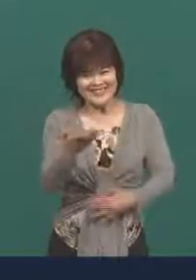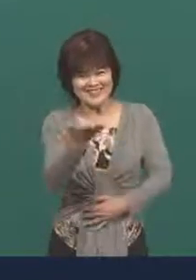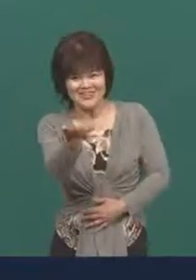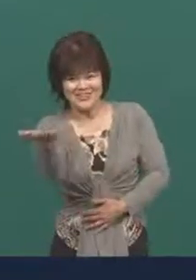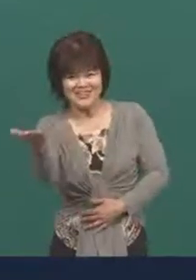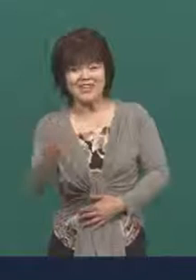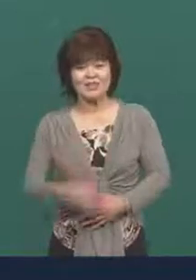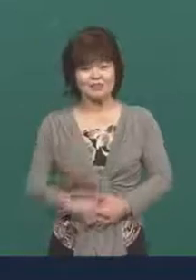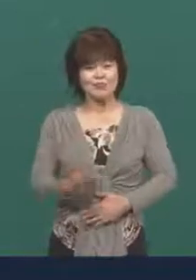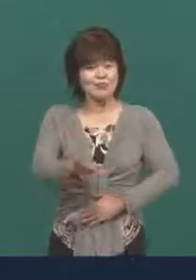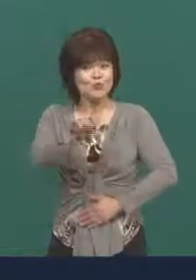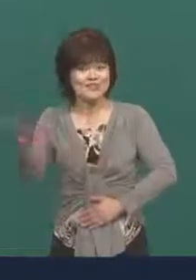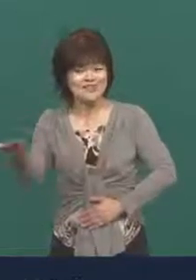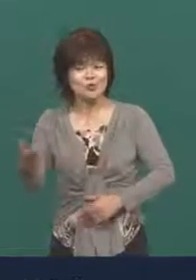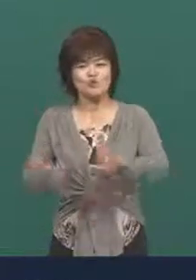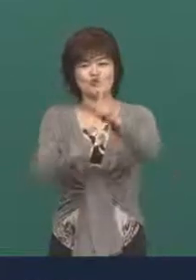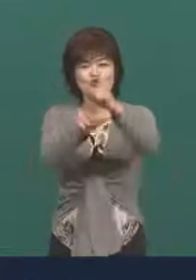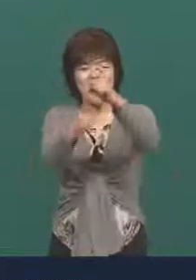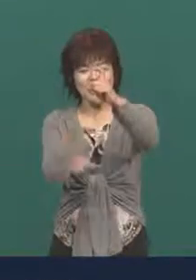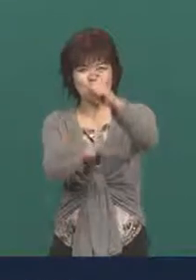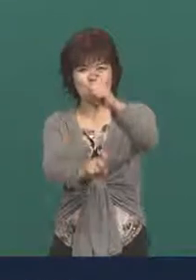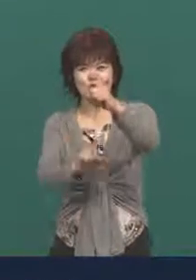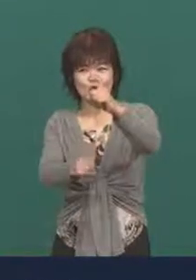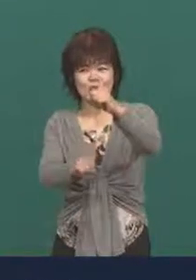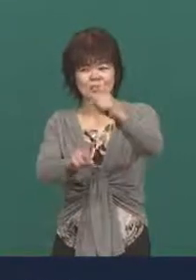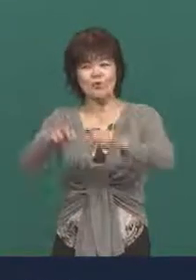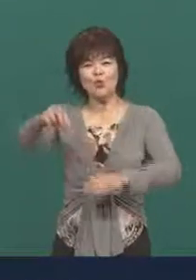いかがでしたでしょうか。それでは次